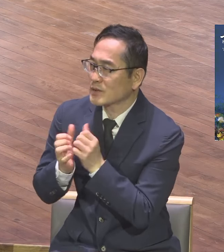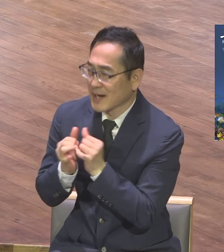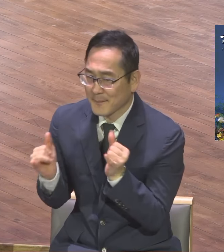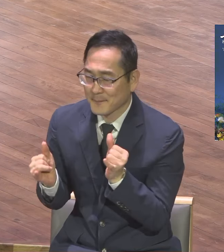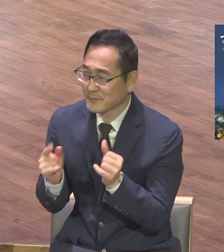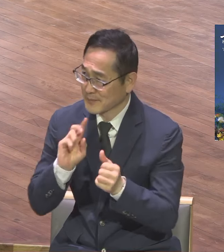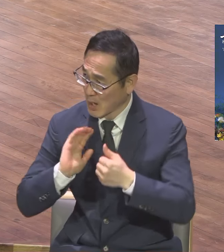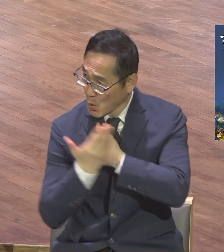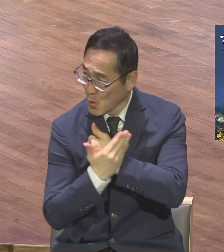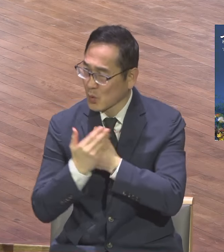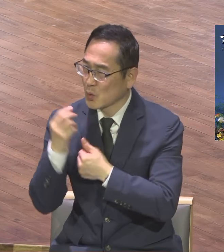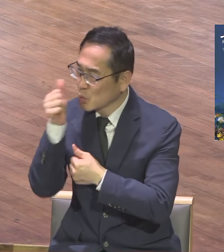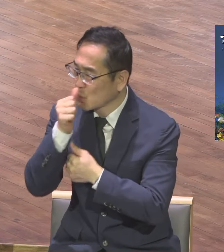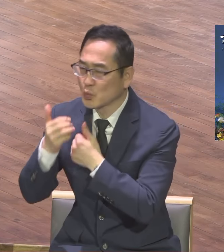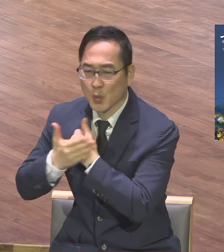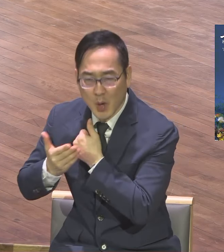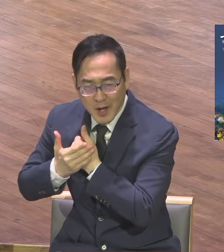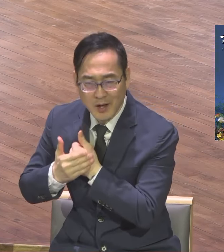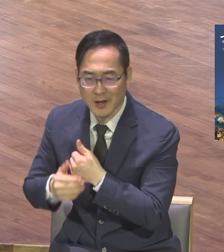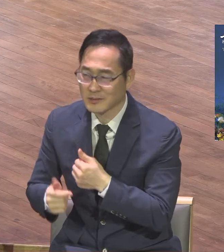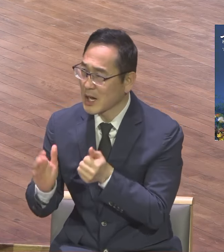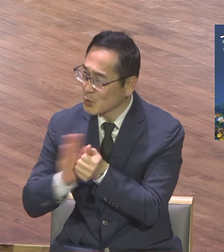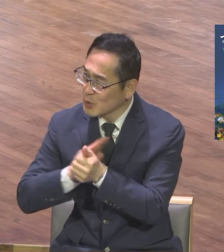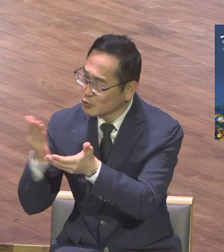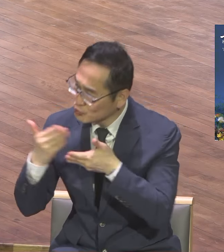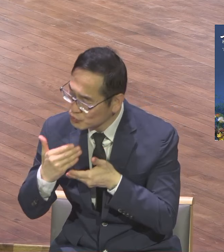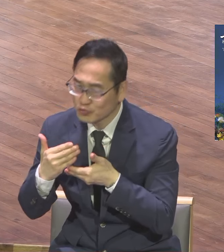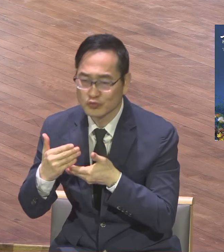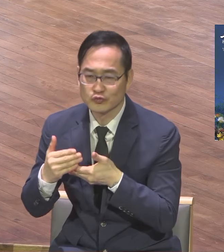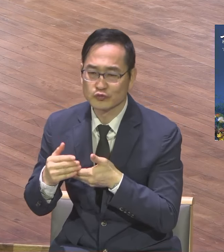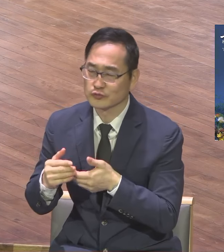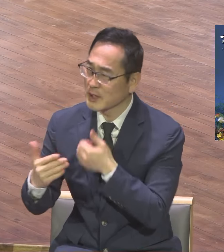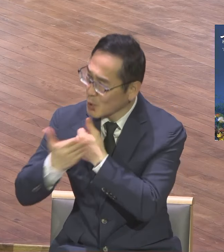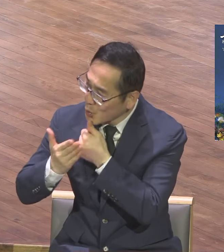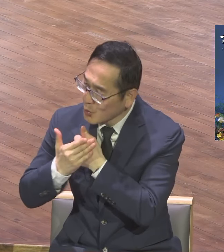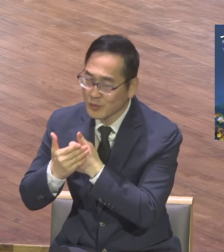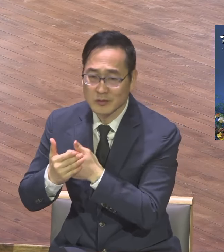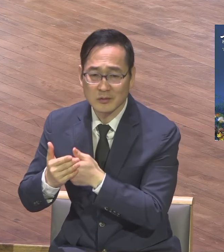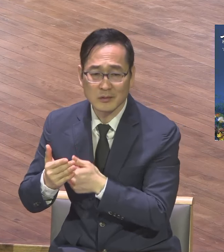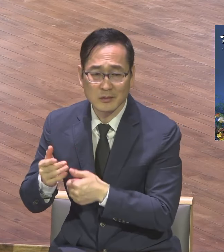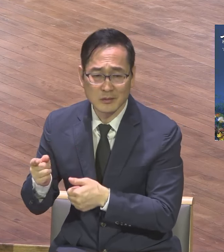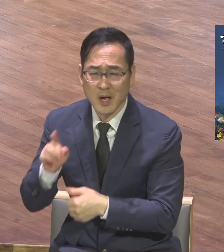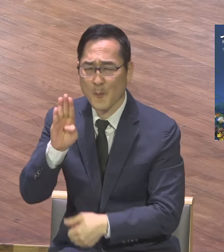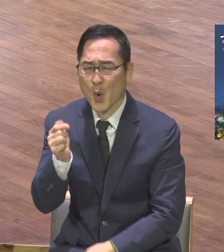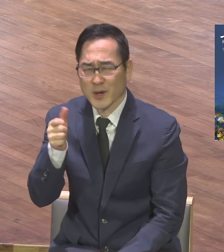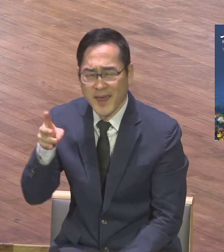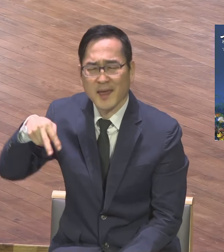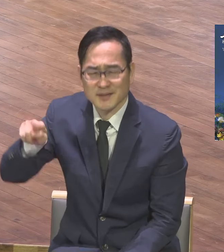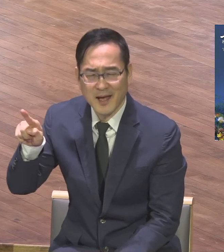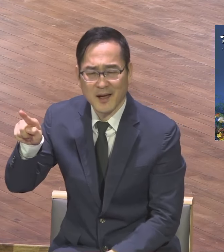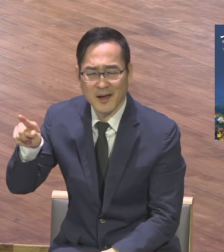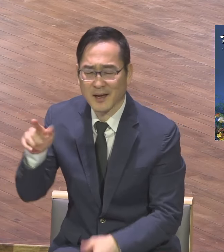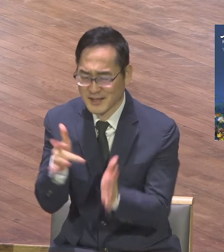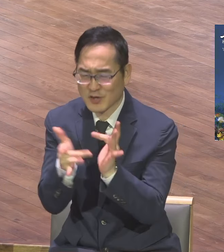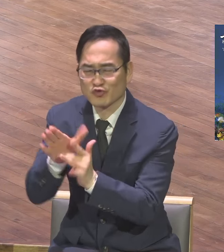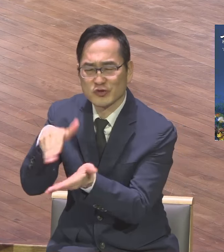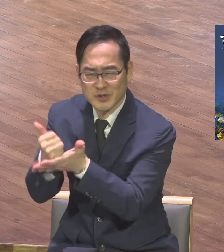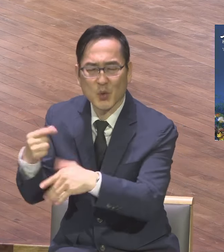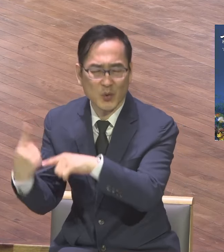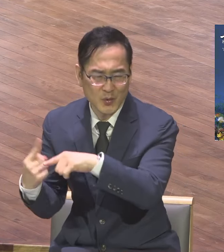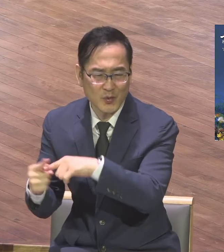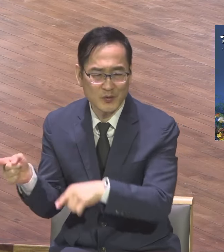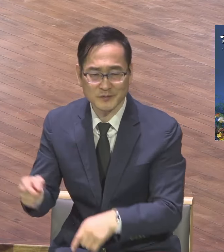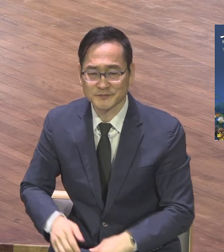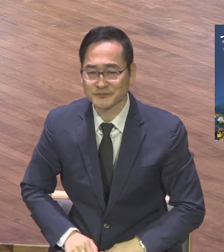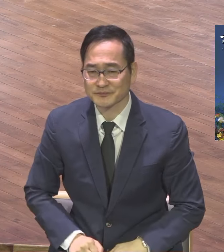옹호자, 나의 위로자, 나의 협조자. 예수 그리스도는 우리 연약함과